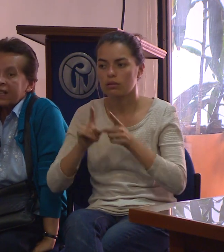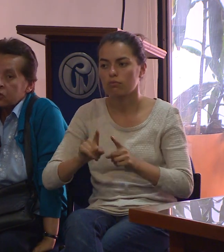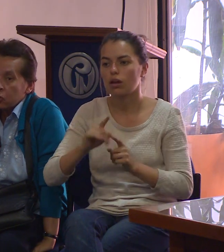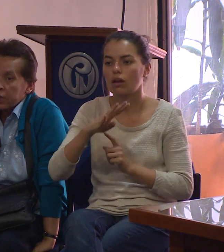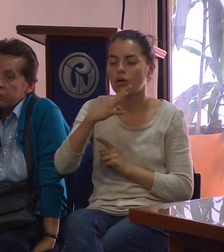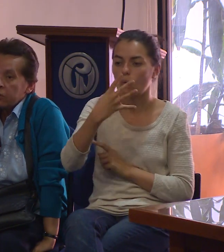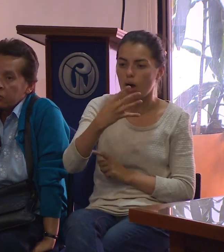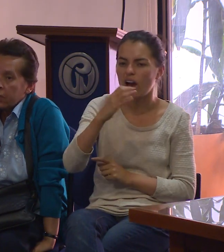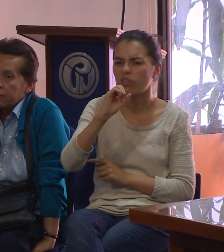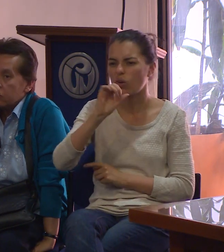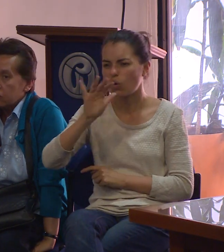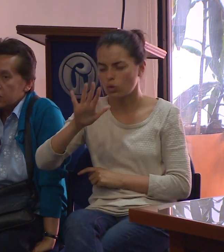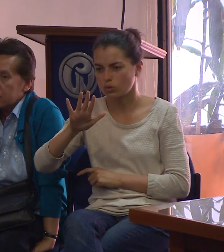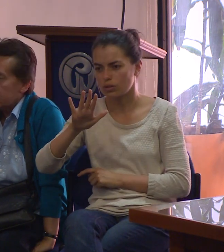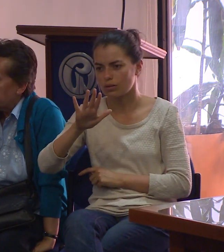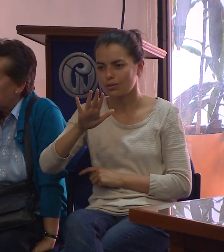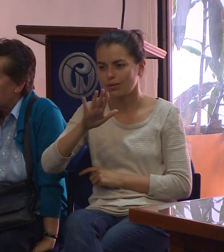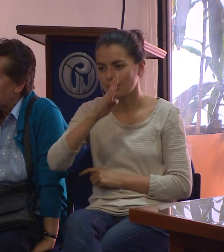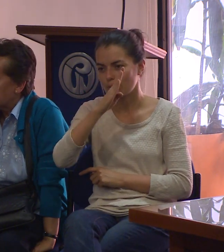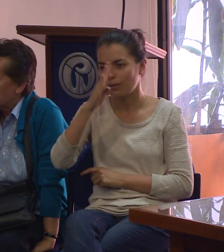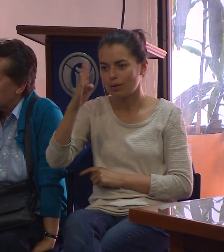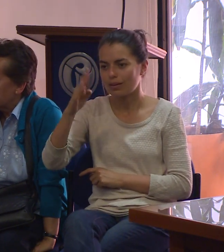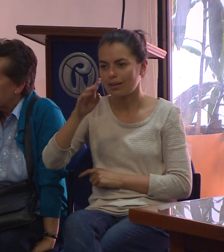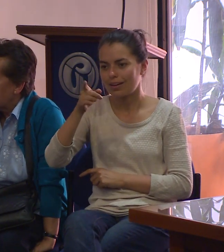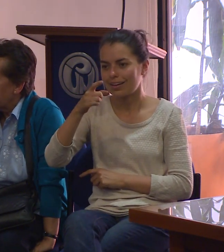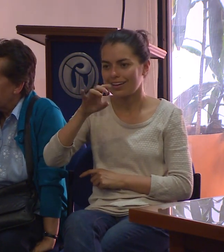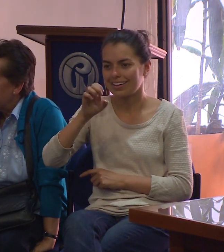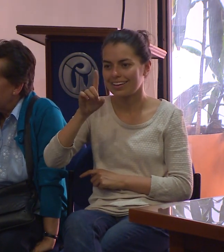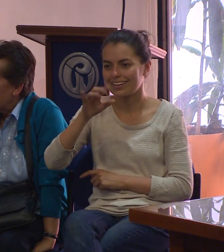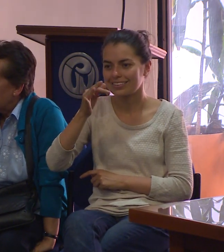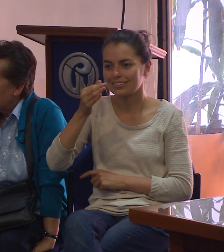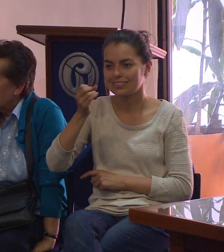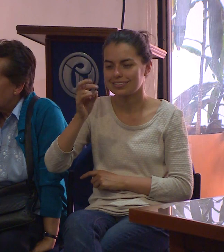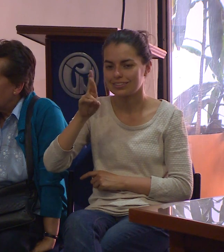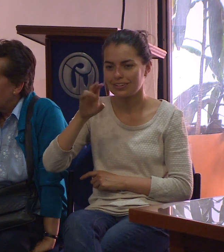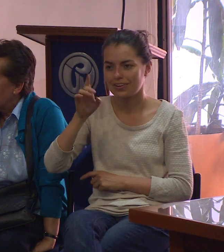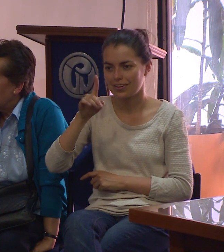4 o 5 gestores bibliográficos, eso les sirve para el resto de la vida.